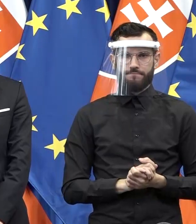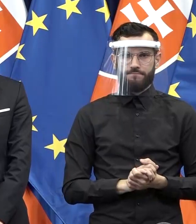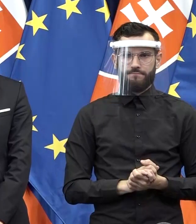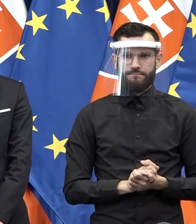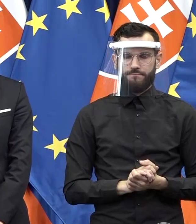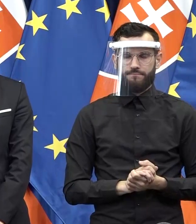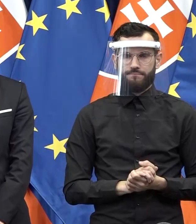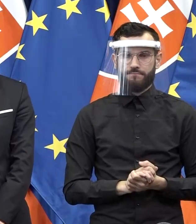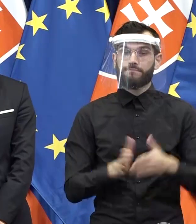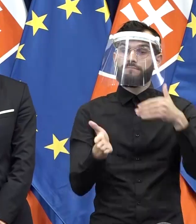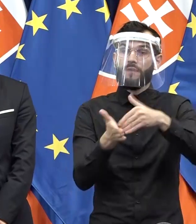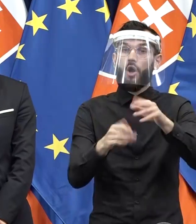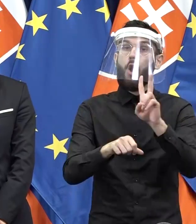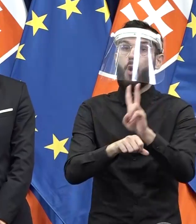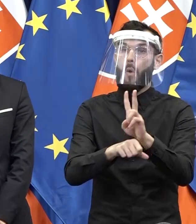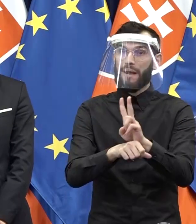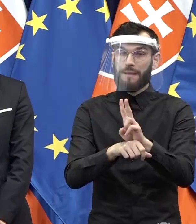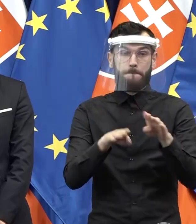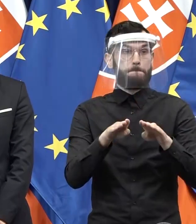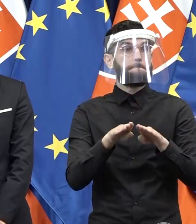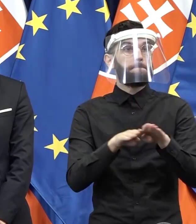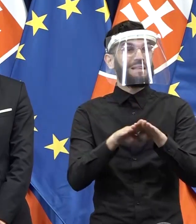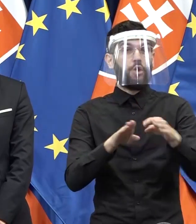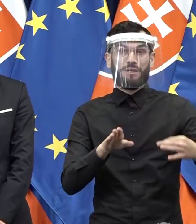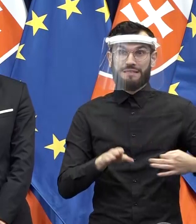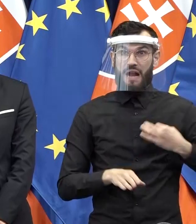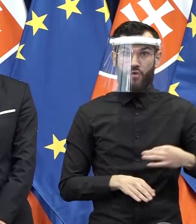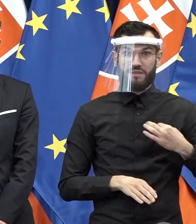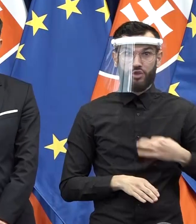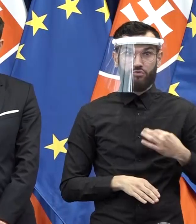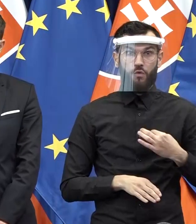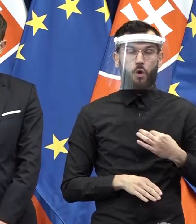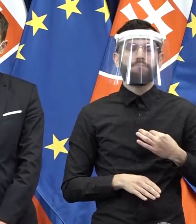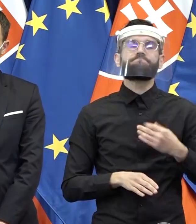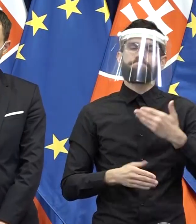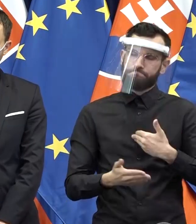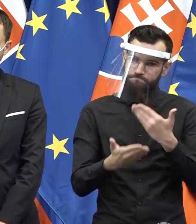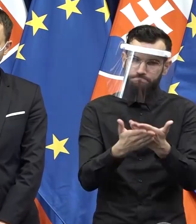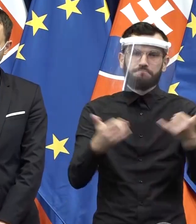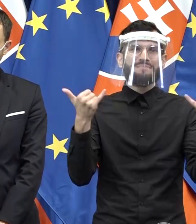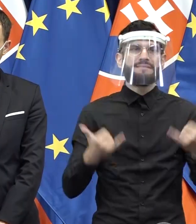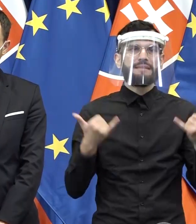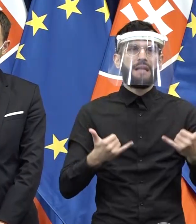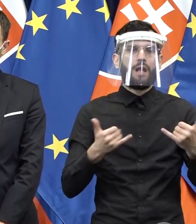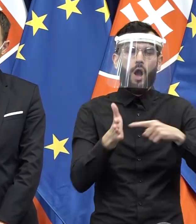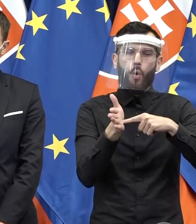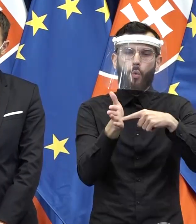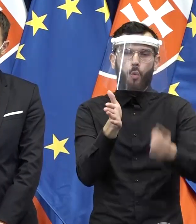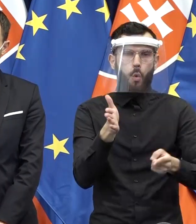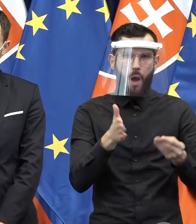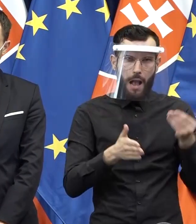Ďalšie opatrenie je, že ministerstvo zdravotníctva dostane dnes úlohu